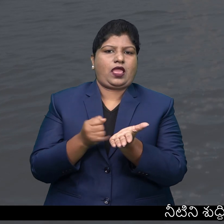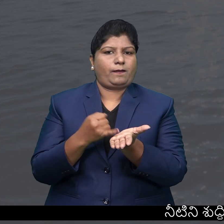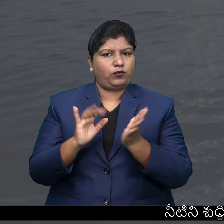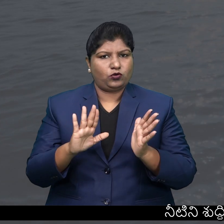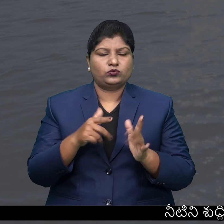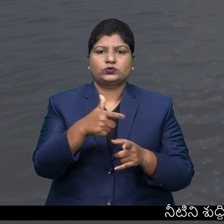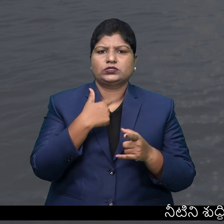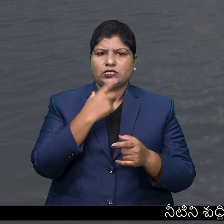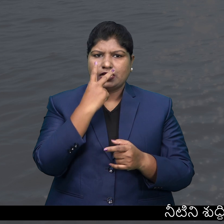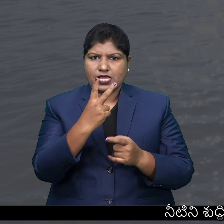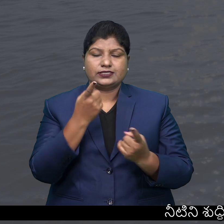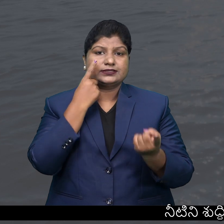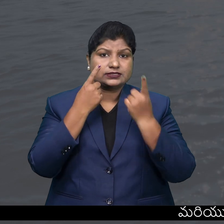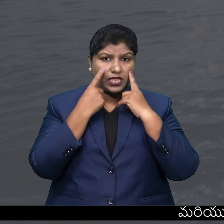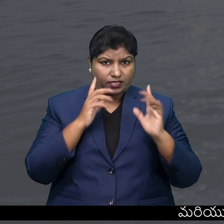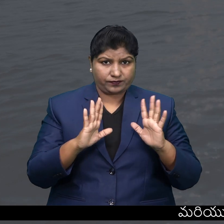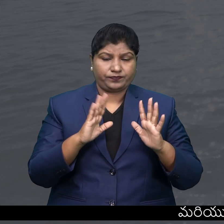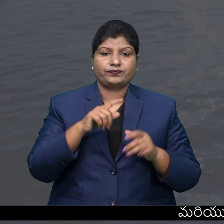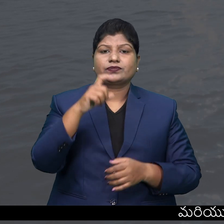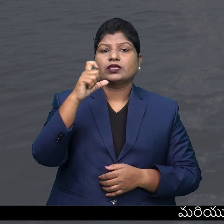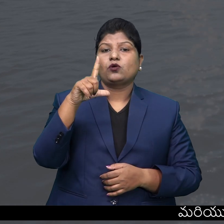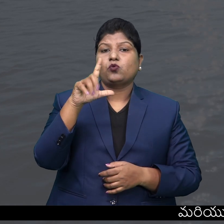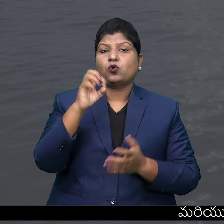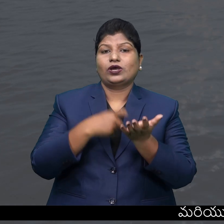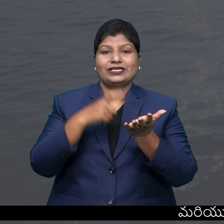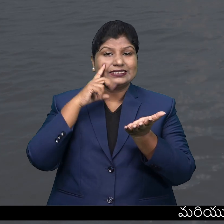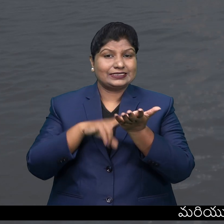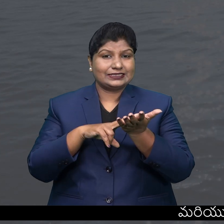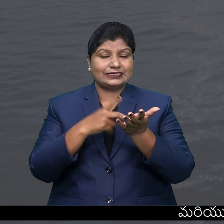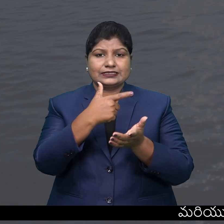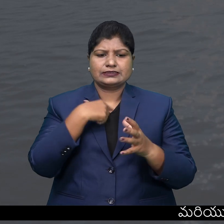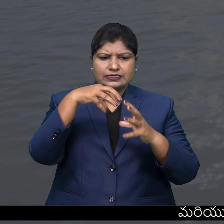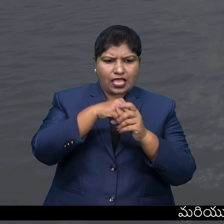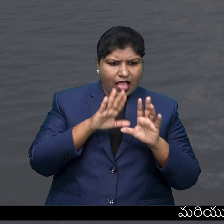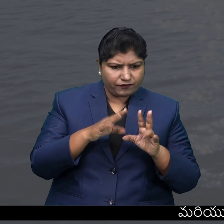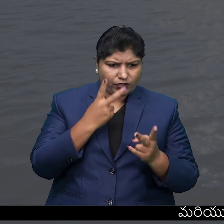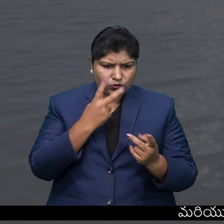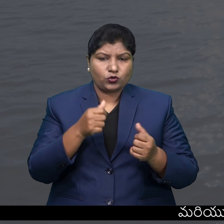నీటిని శుద్ధి చేయడానికి ఎరేటెడ్ మరియు క్లోరినేట్ చేయాలి